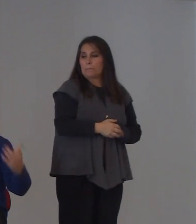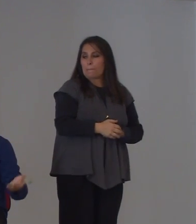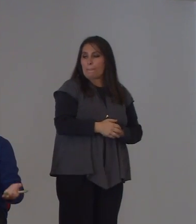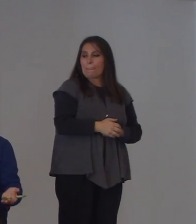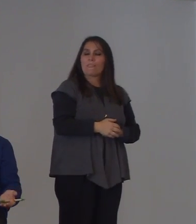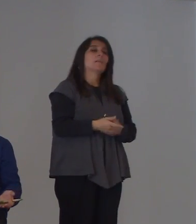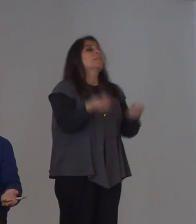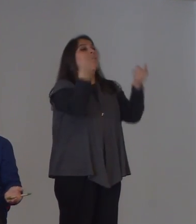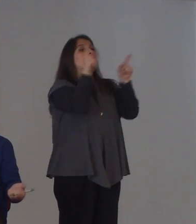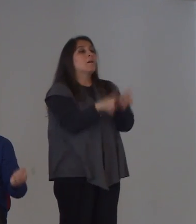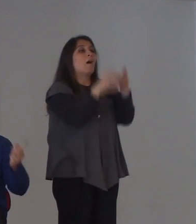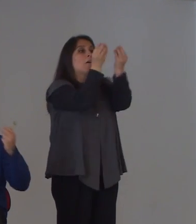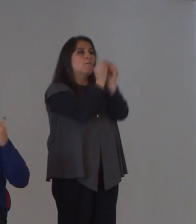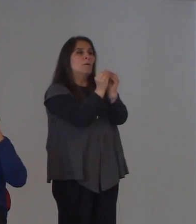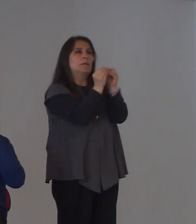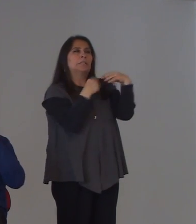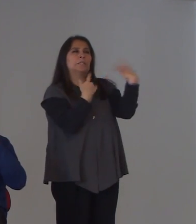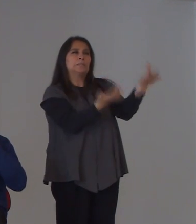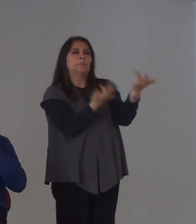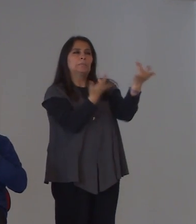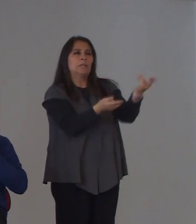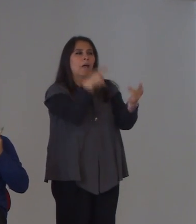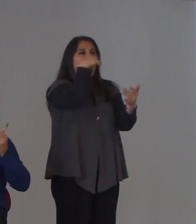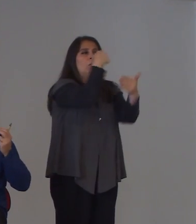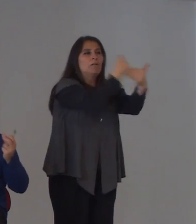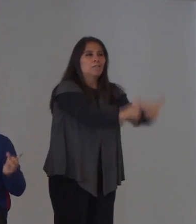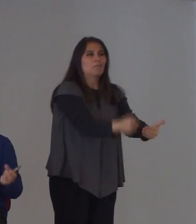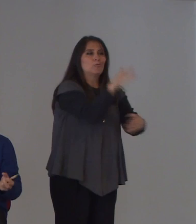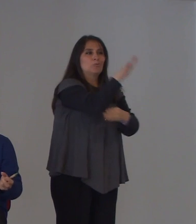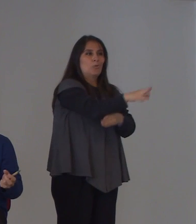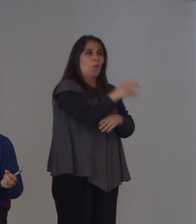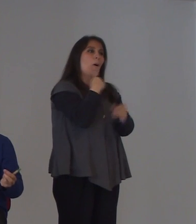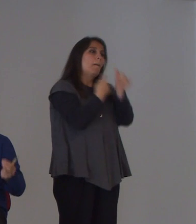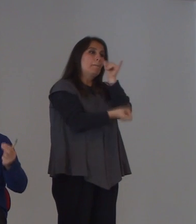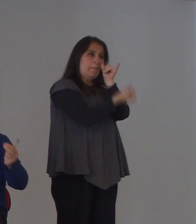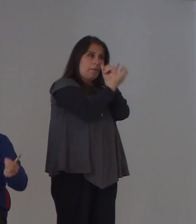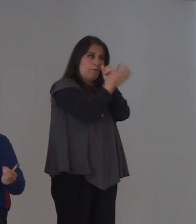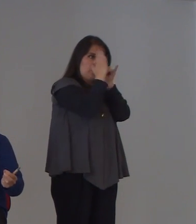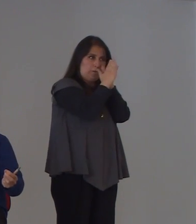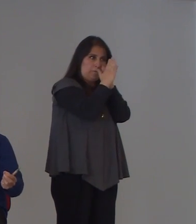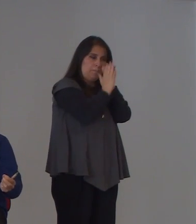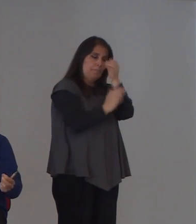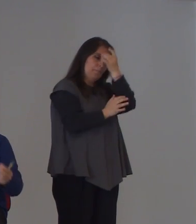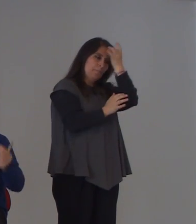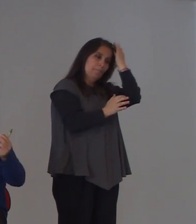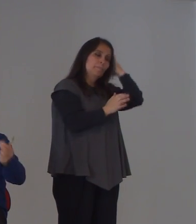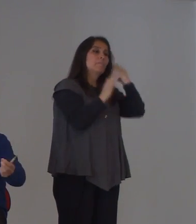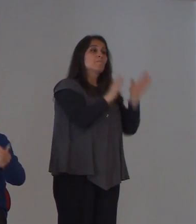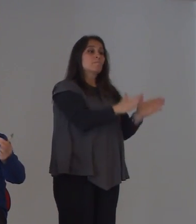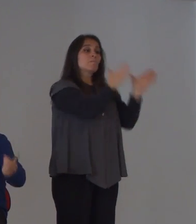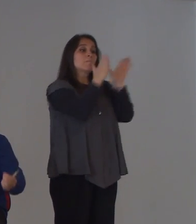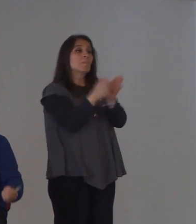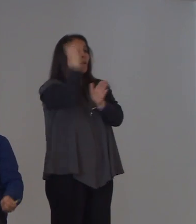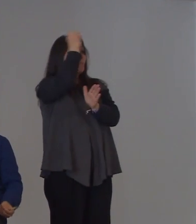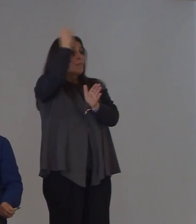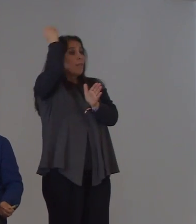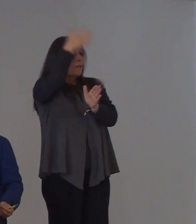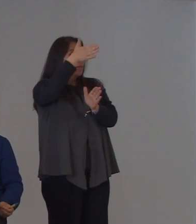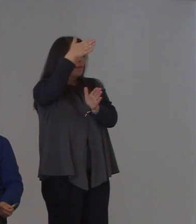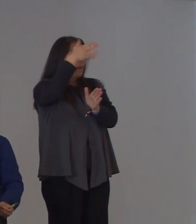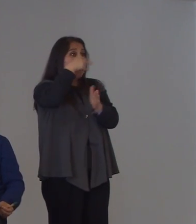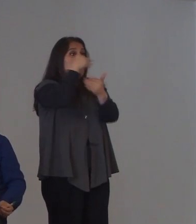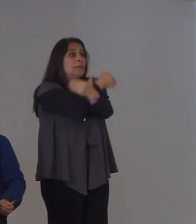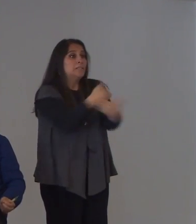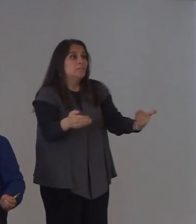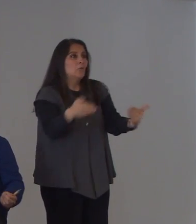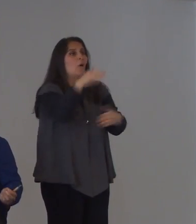también hay una serie de expectativas sobre el niño de la pedagogía. La didáctica mira al niño como alumno, pero casi siempre lo mira en situación